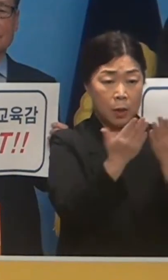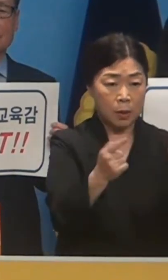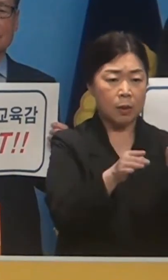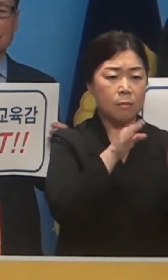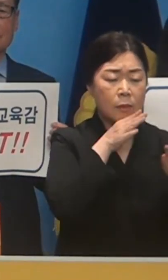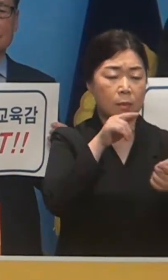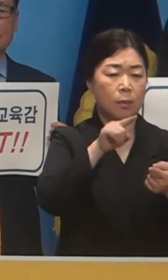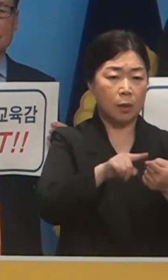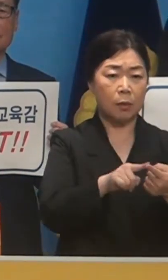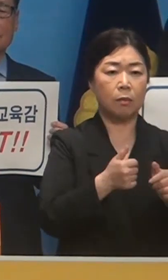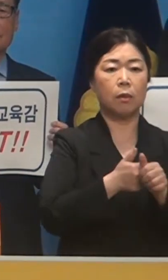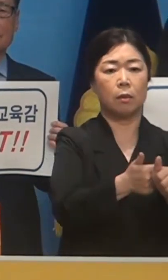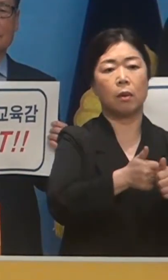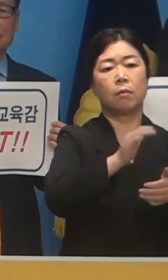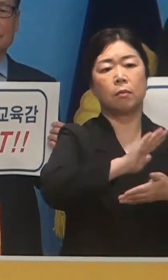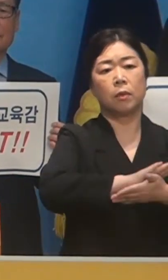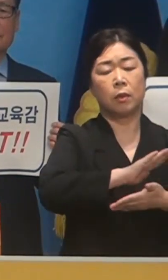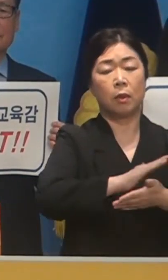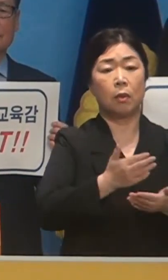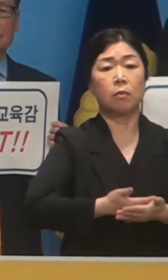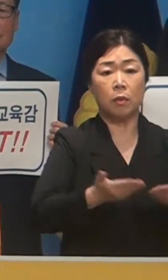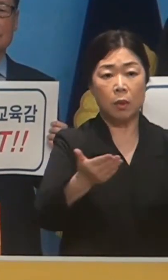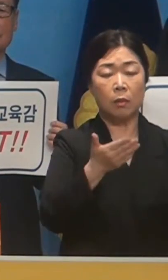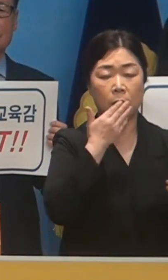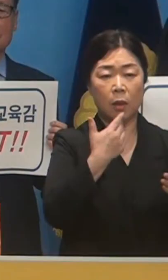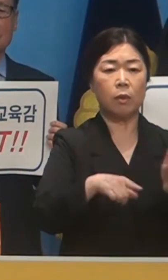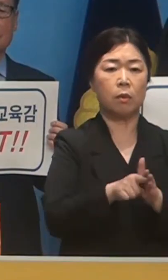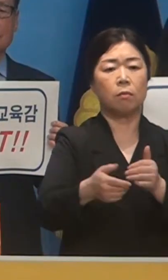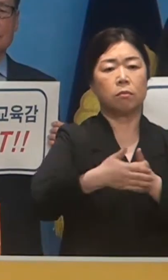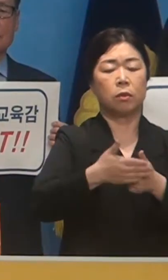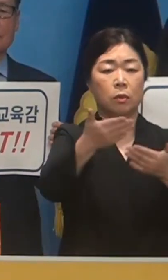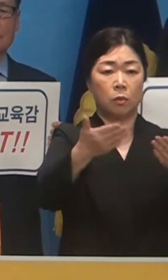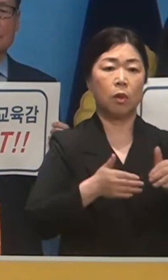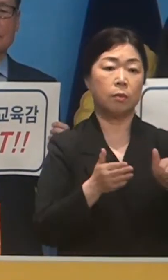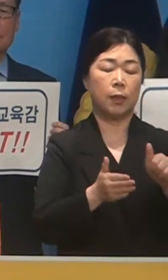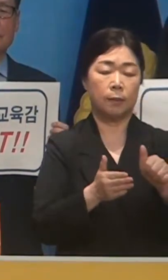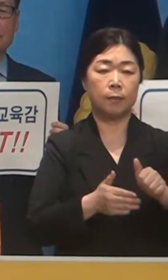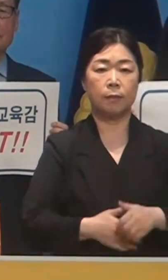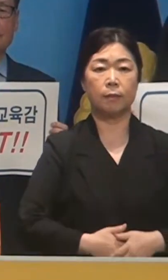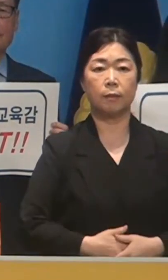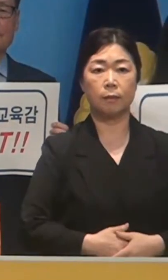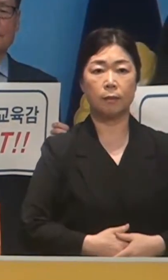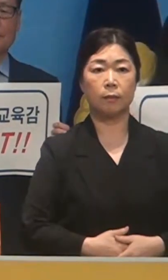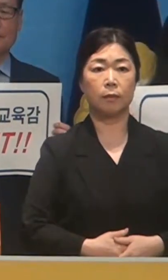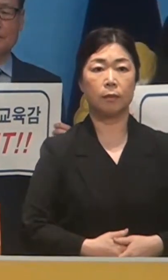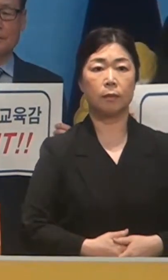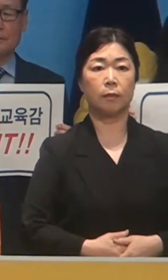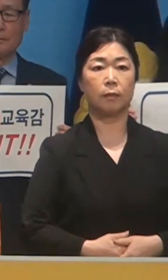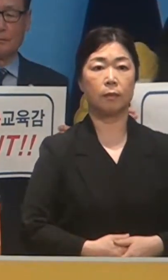사실에 입각해서 발행될 수 있도록 협조해 주시기 바랍니다. 감사합니다.